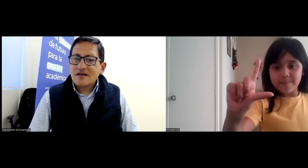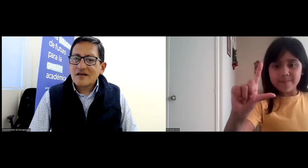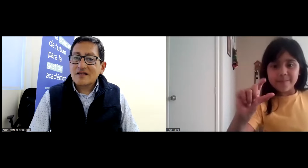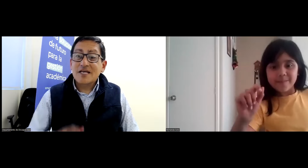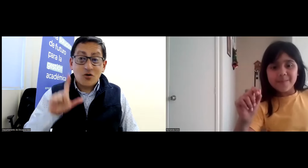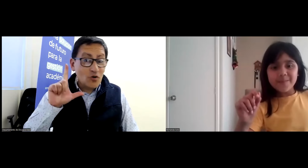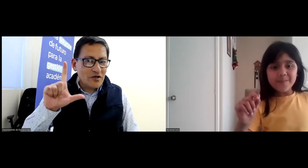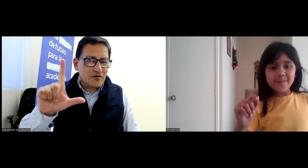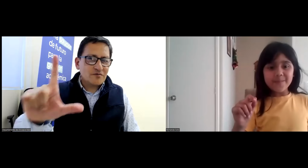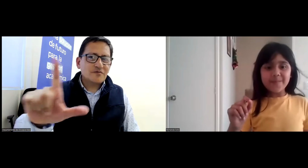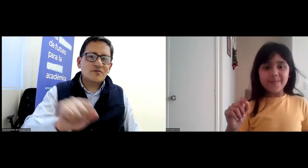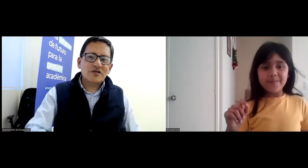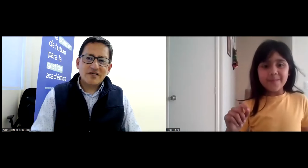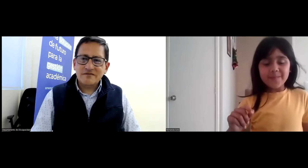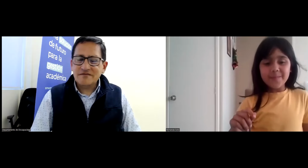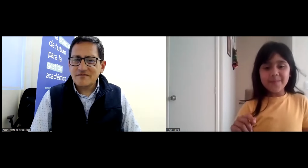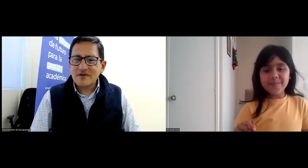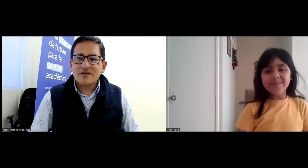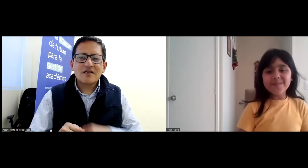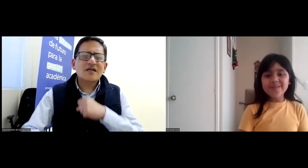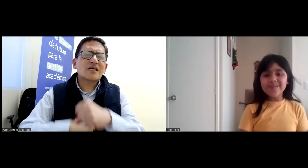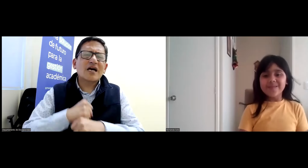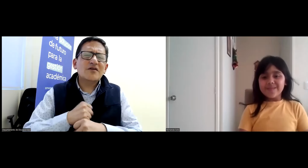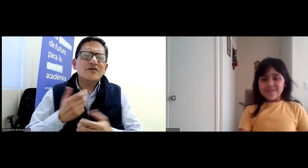de julio muy bien ¿y de qué año?